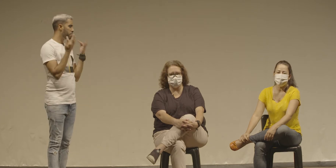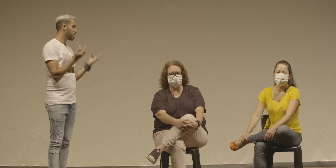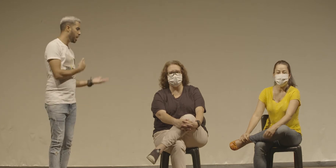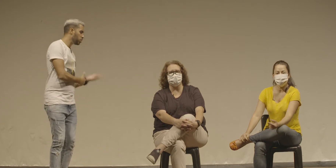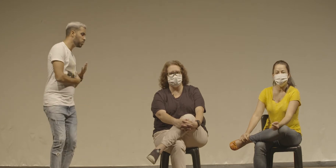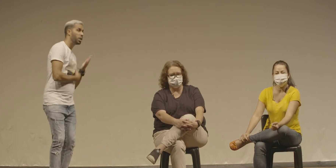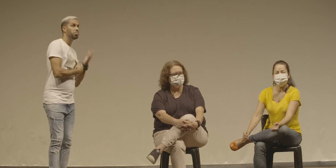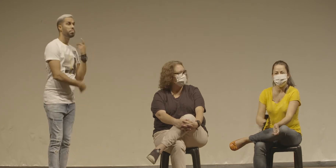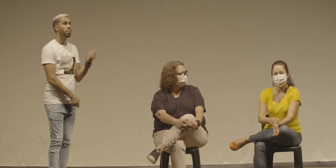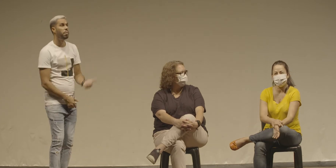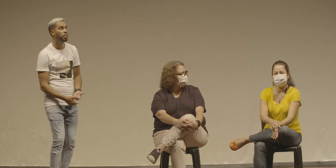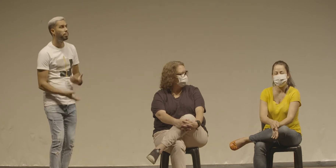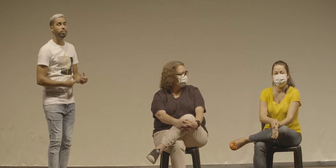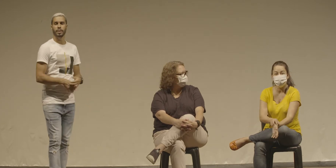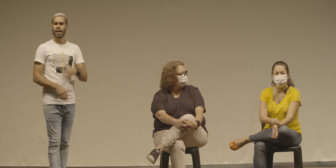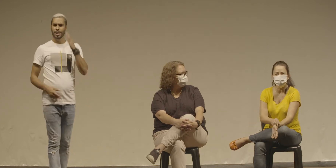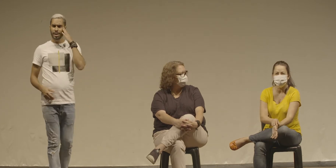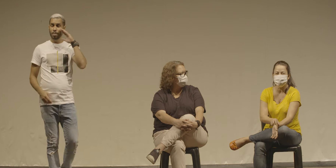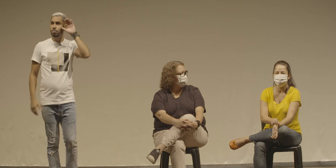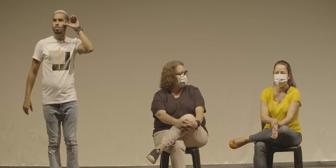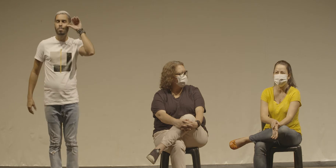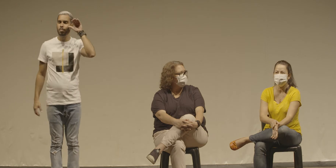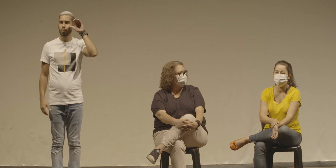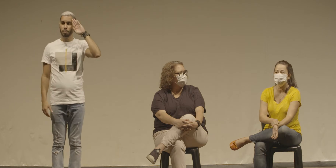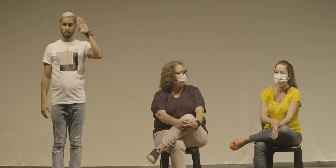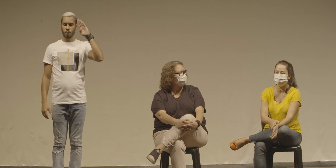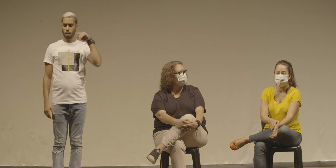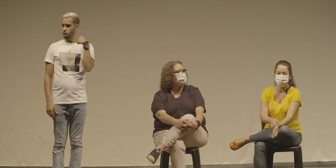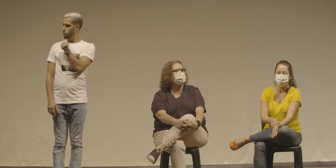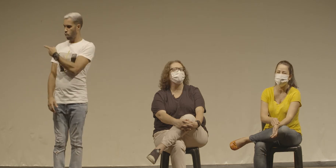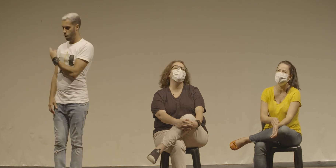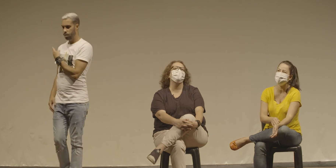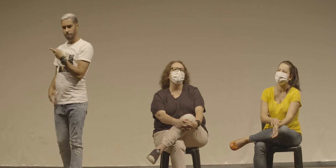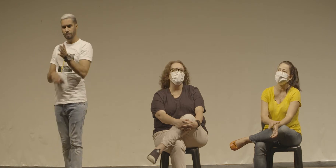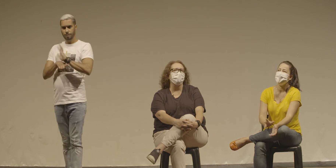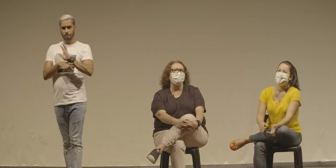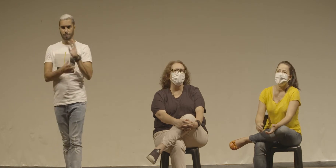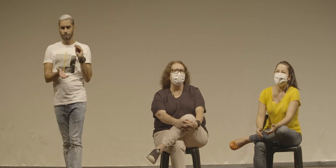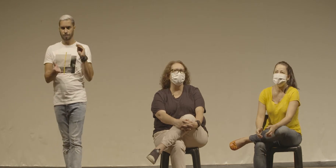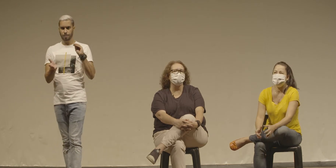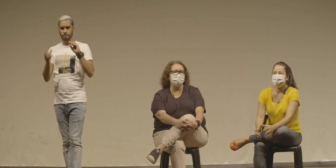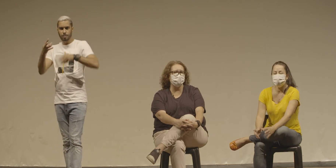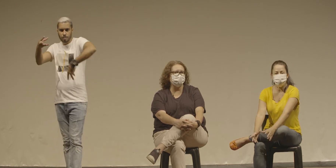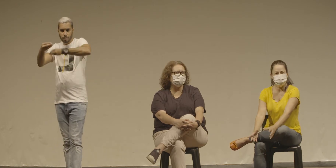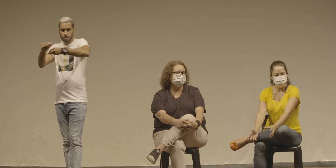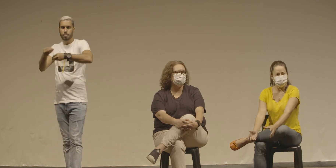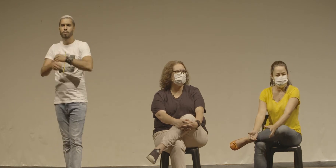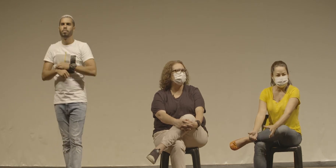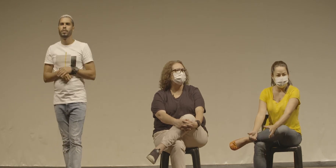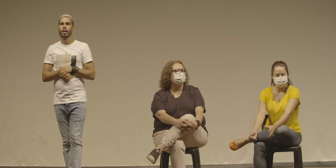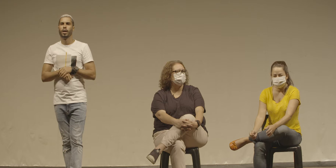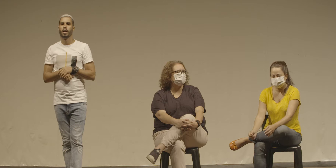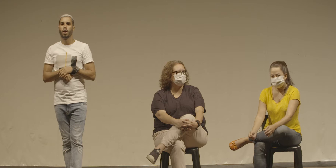Não, e sabe o que é mais curioso, assim, a gente até colocou isso no filme que achou importante, é que assim, hoje quando a gente